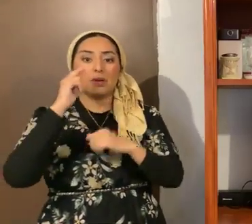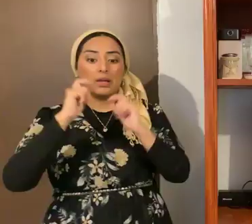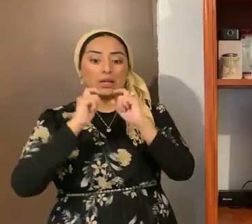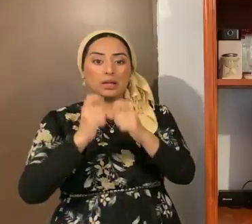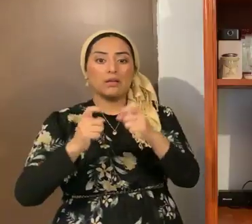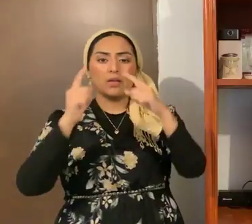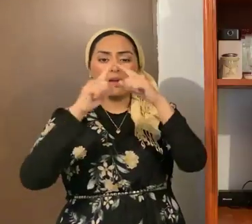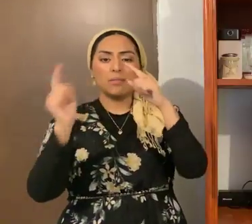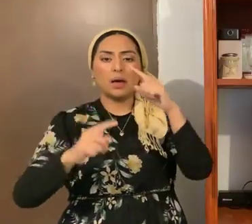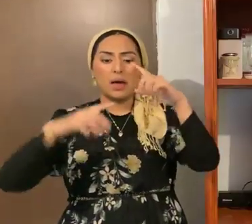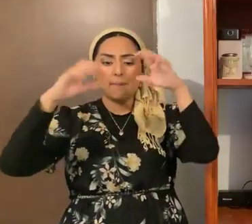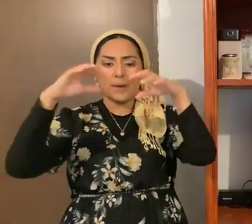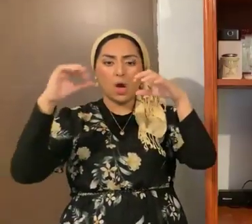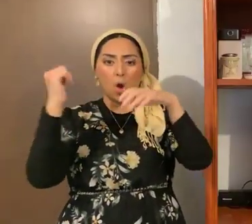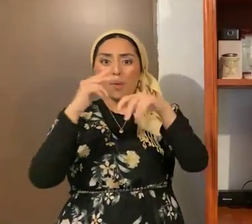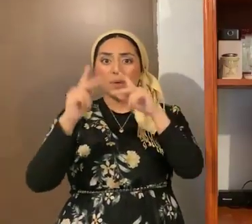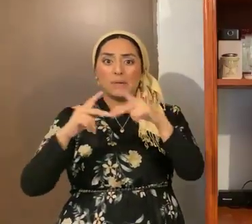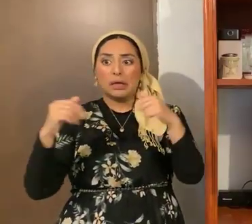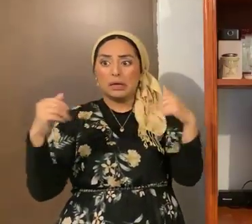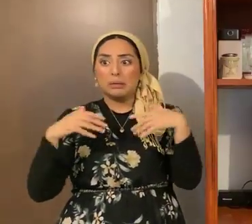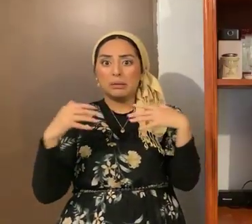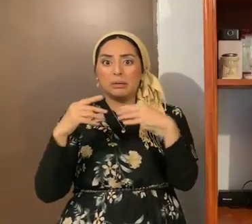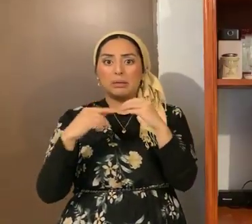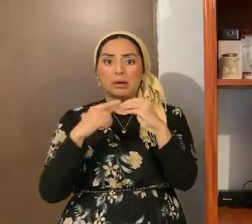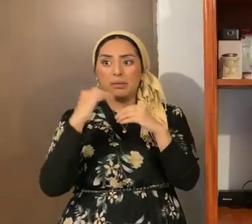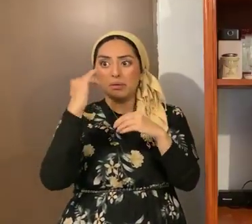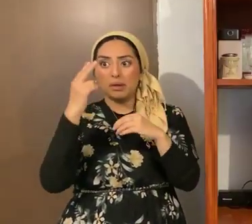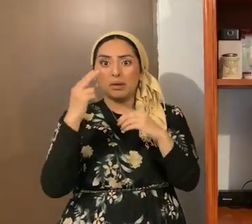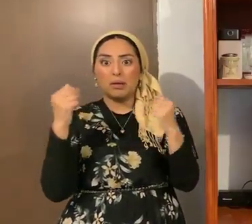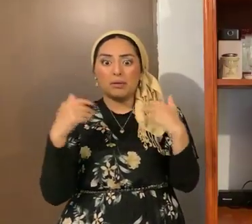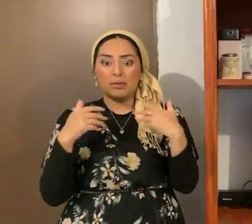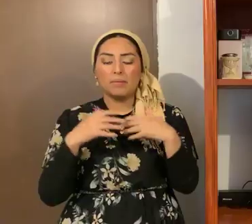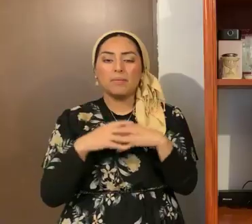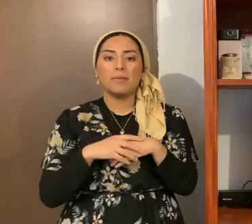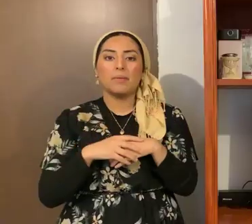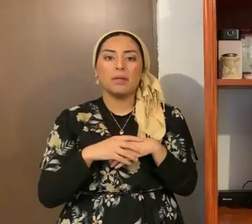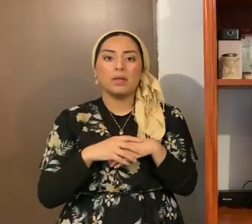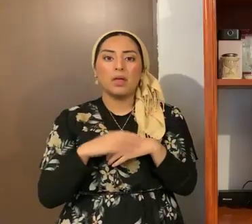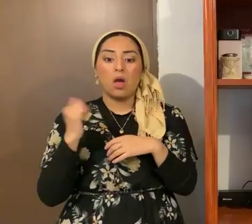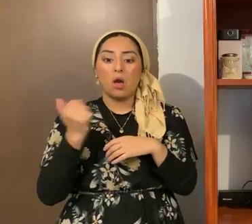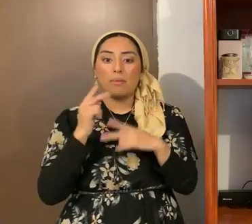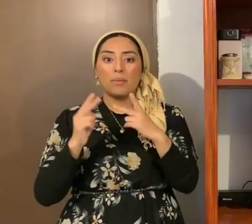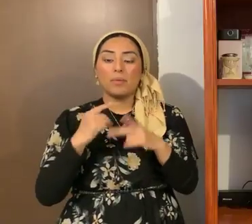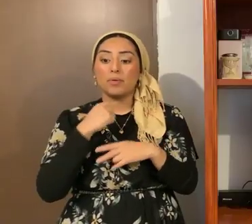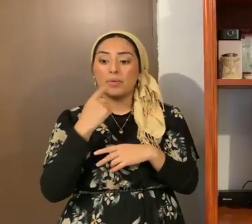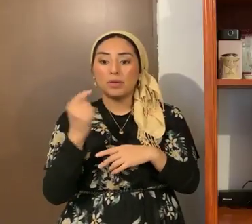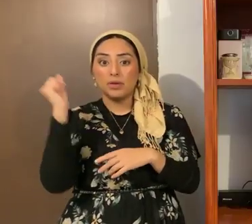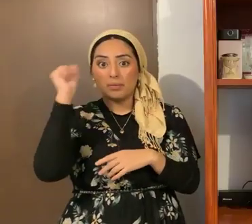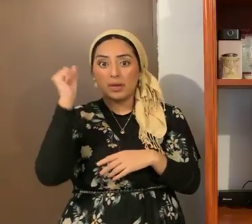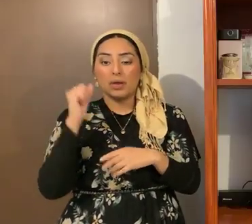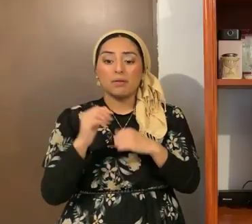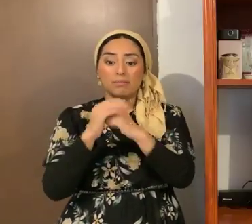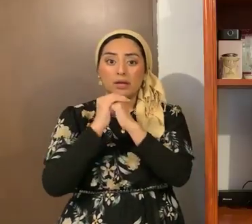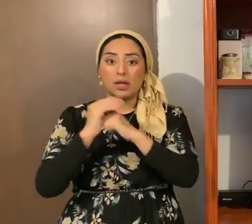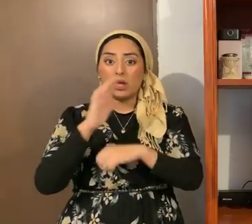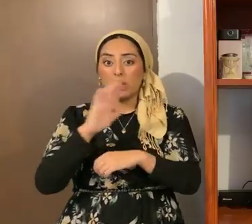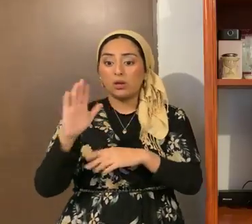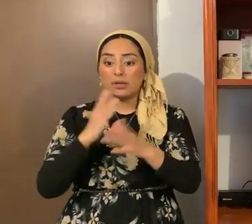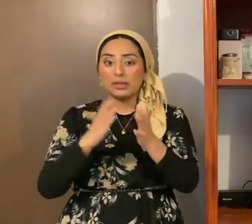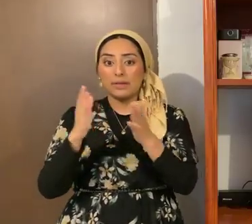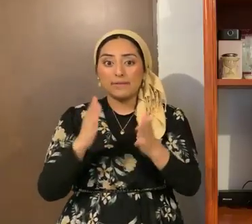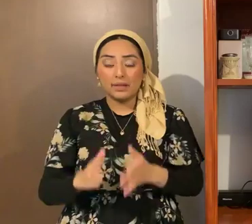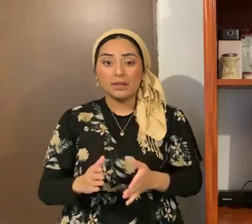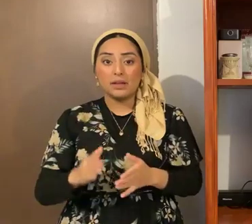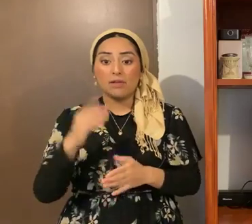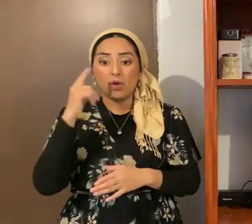y lluvias en aquel día, y todo el pueblo tuvo gran temor de Yahweh y de Samuel. Entonces dijo todo el pueblo a Samuel, ruega por tus siervos a Yahweh tu